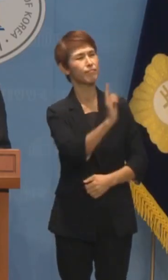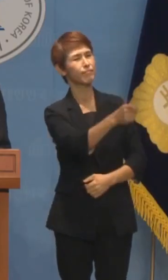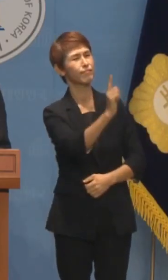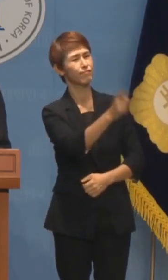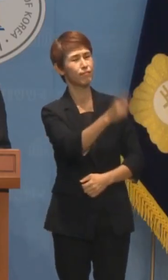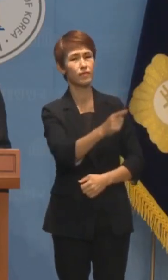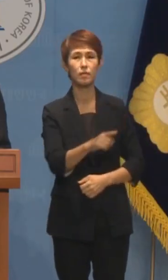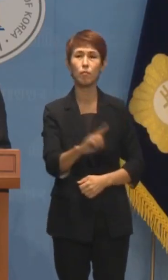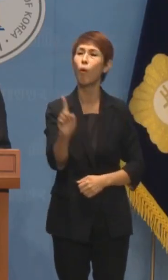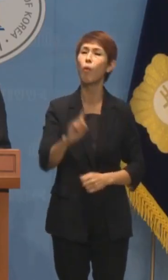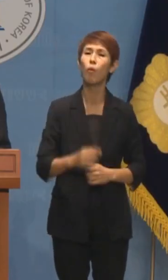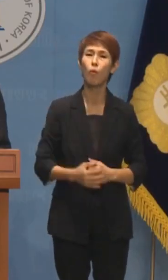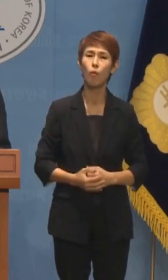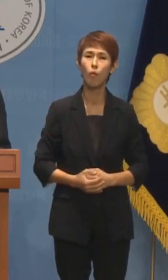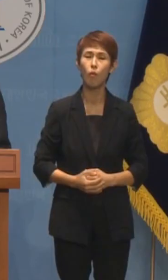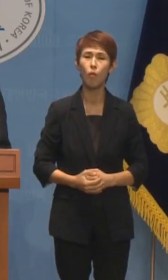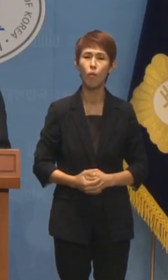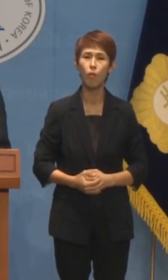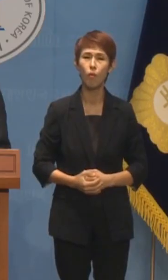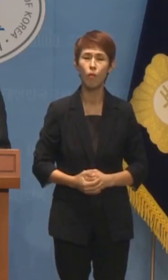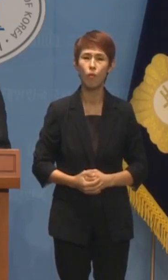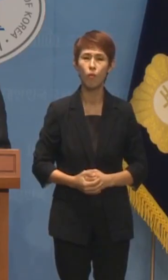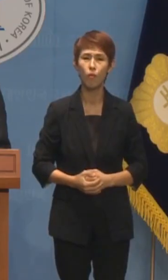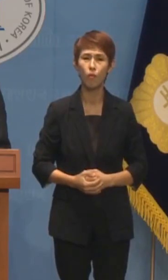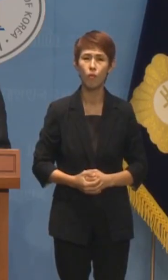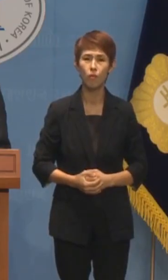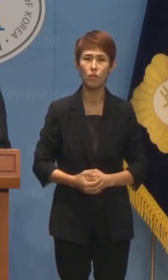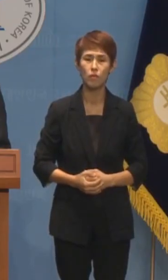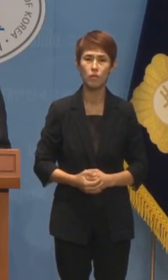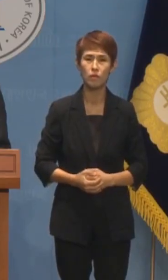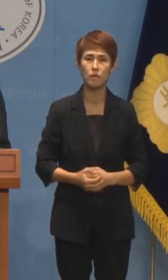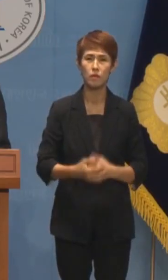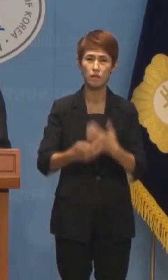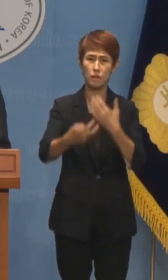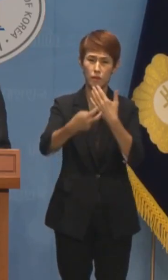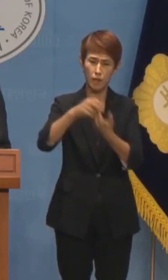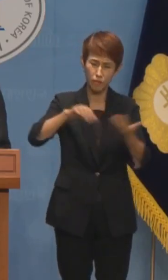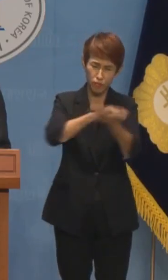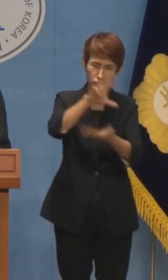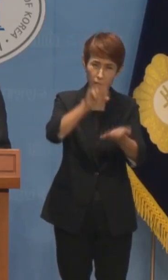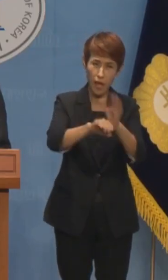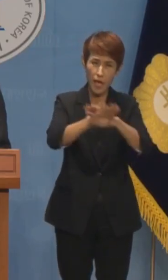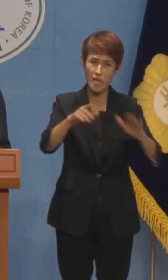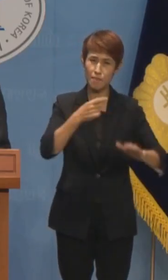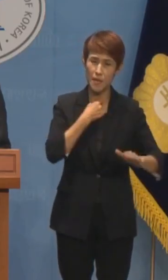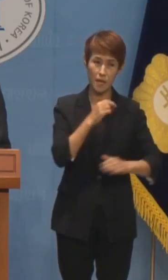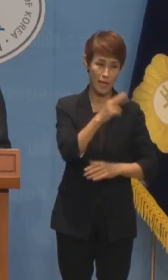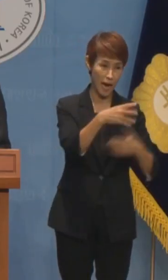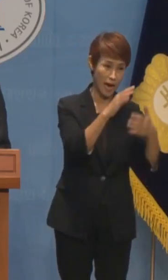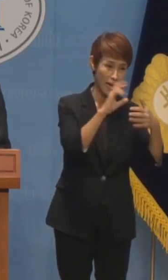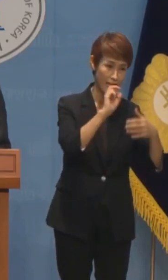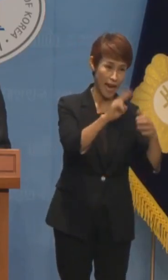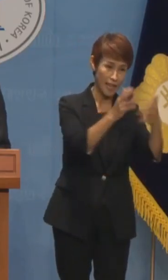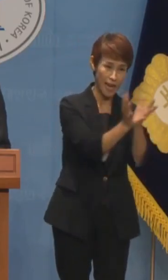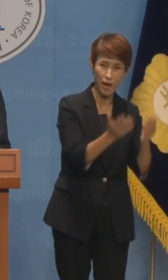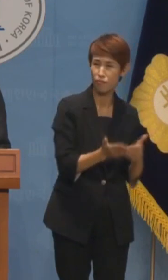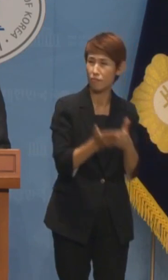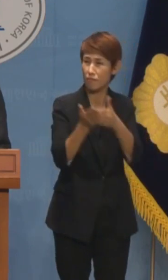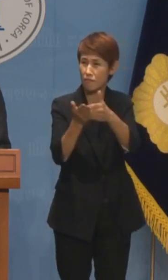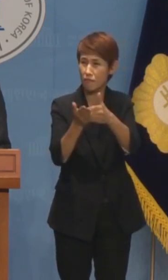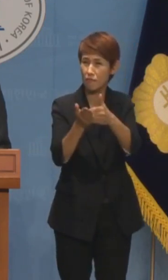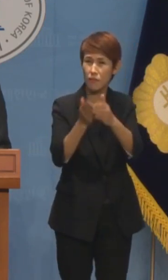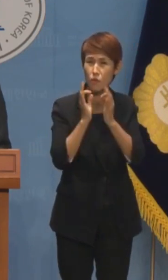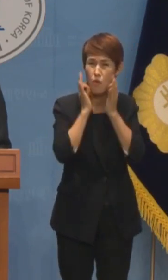있습니다. 의료 대란을 해결해보자는 야당의 노력을 무작정